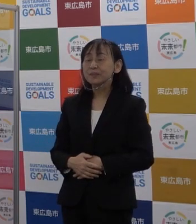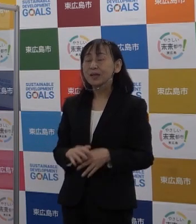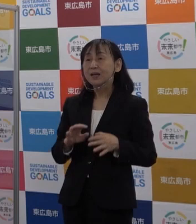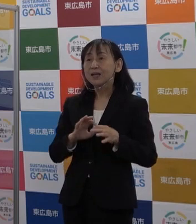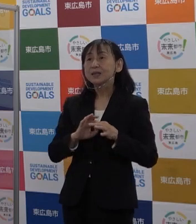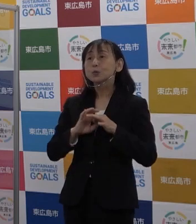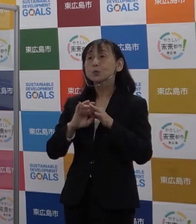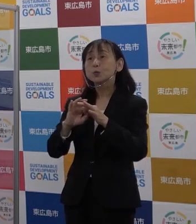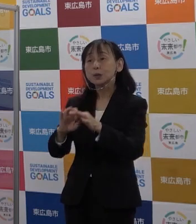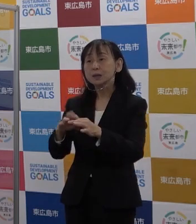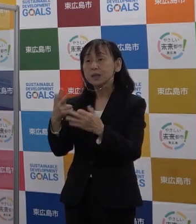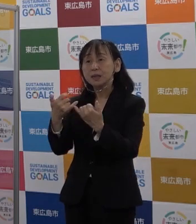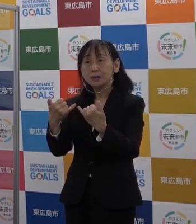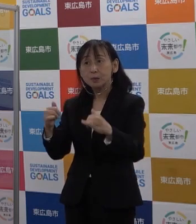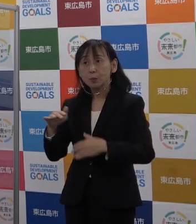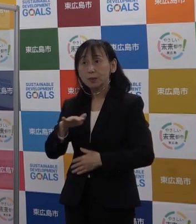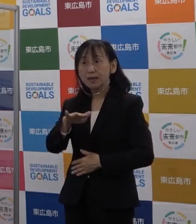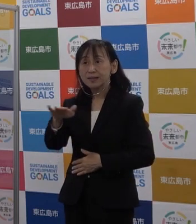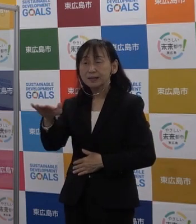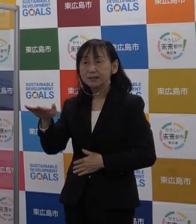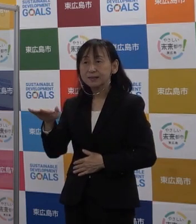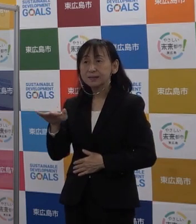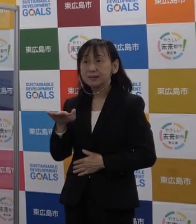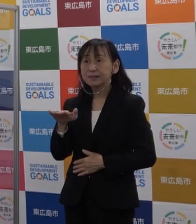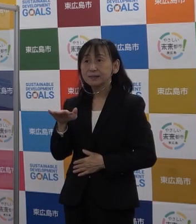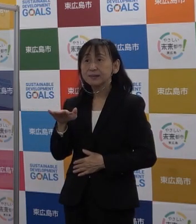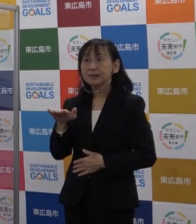き市民の皆さんに、